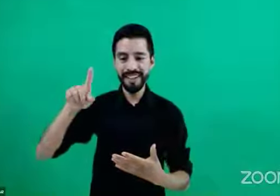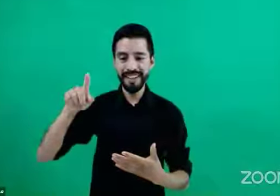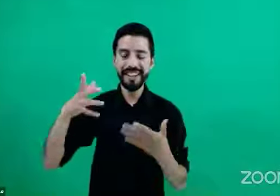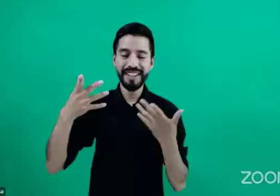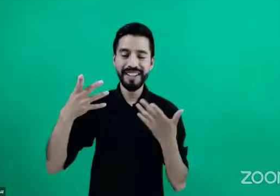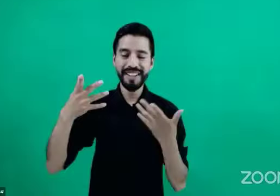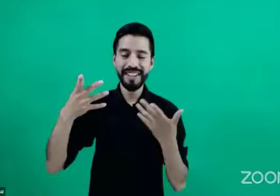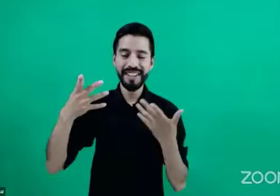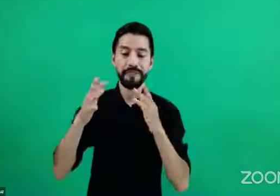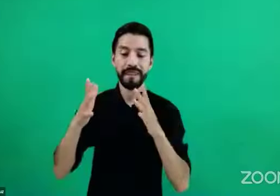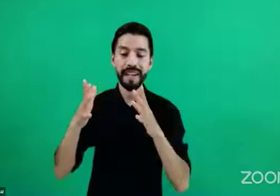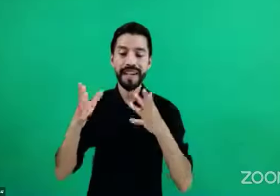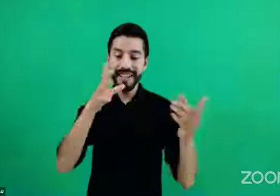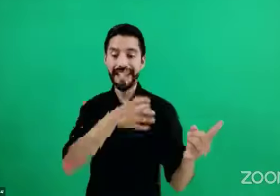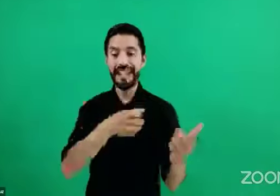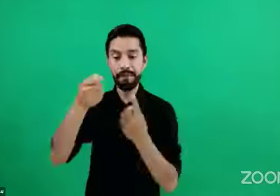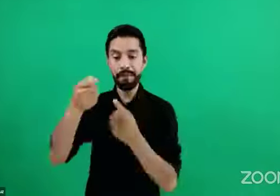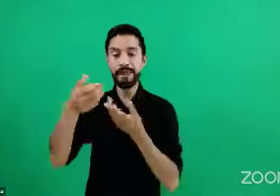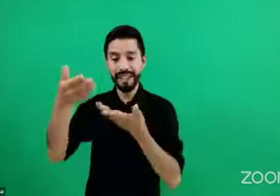Caloncho